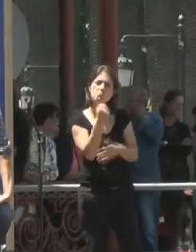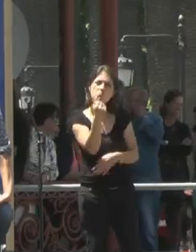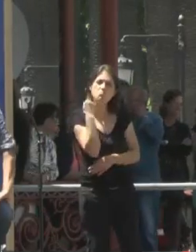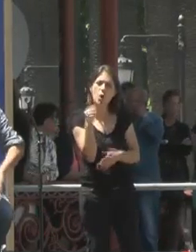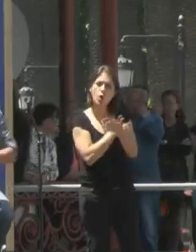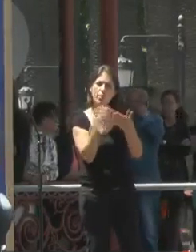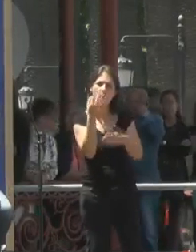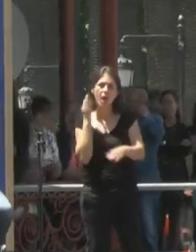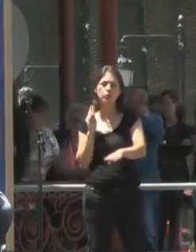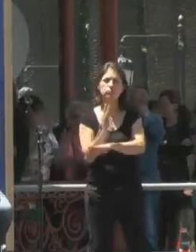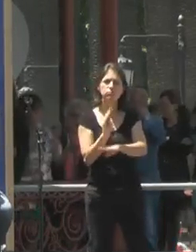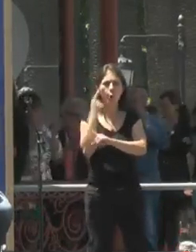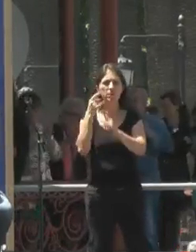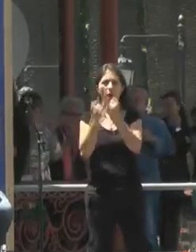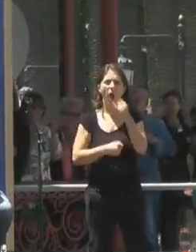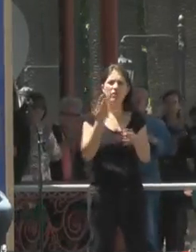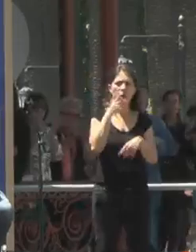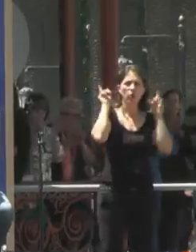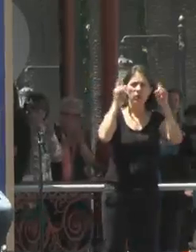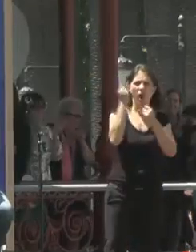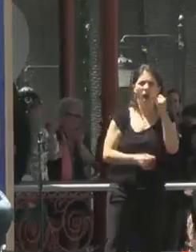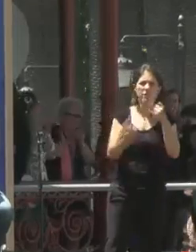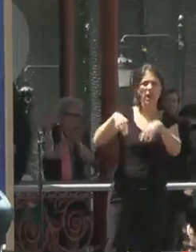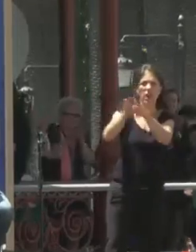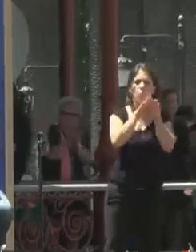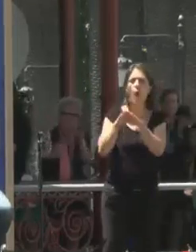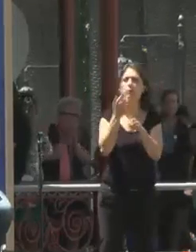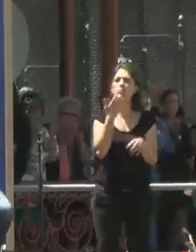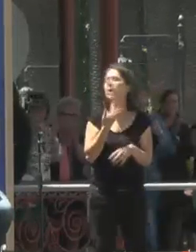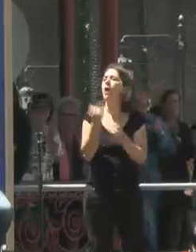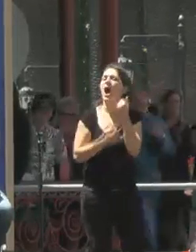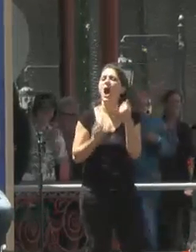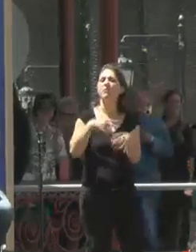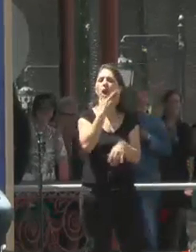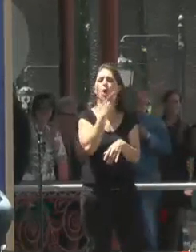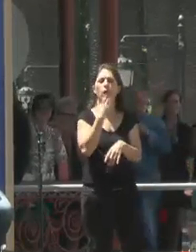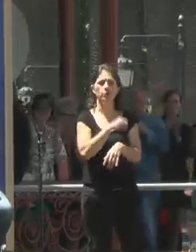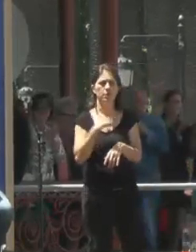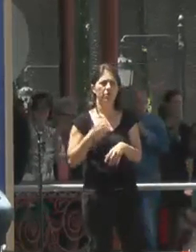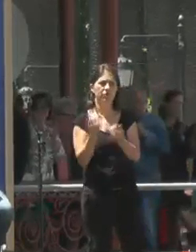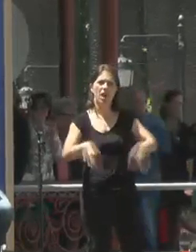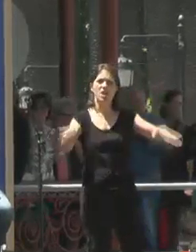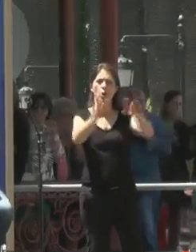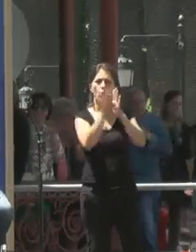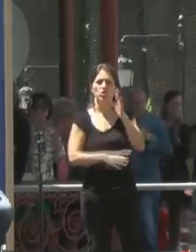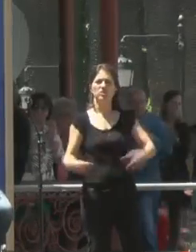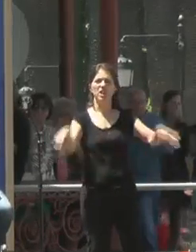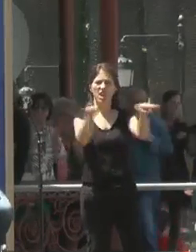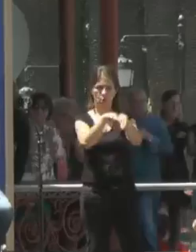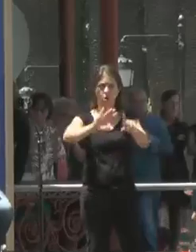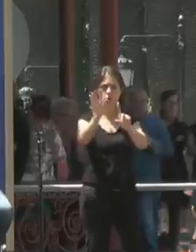que os colexios públicos sexan exactamente igual e eles teñen as mesmas condicións que nos colexios privados.